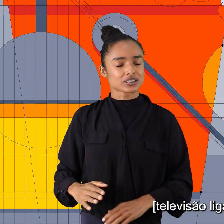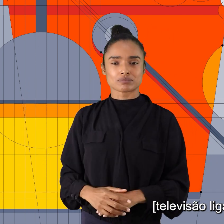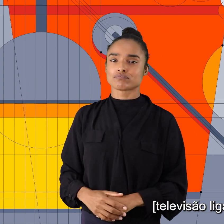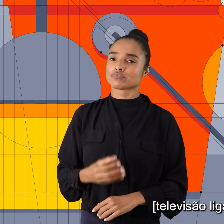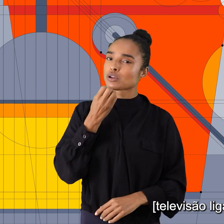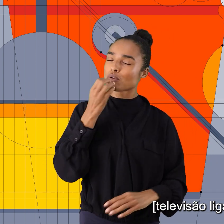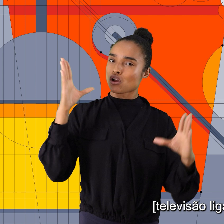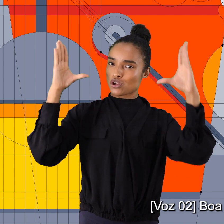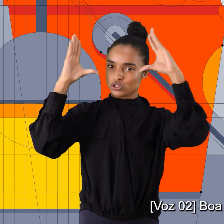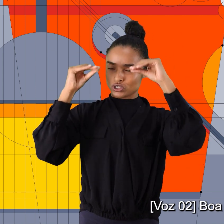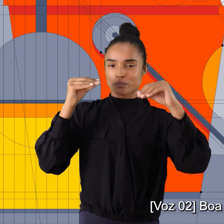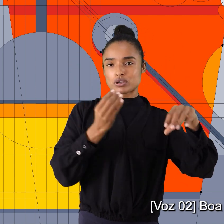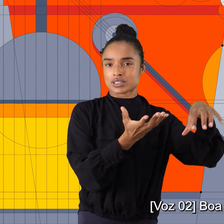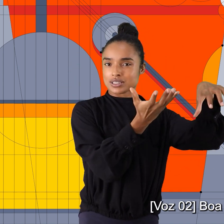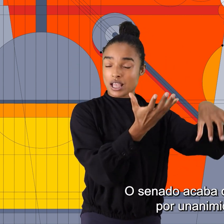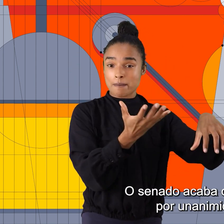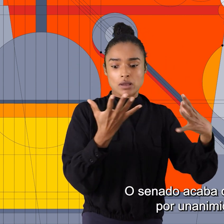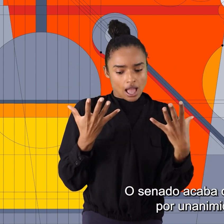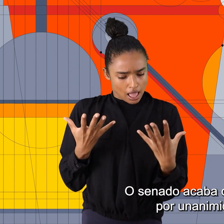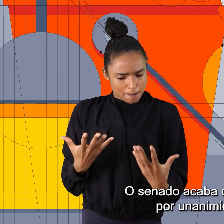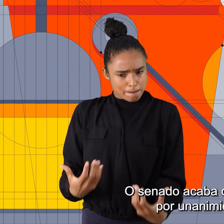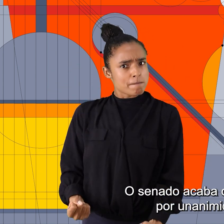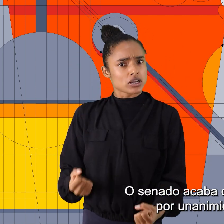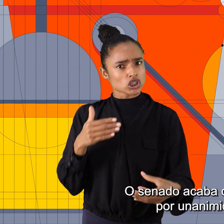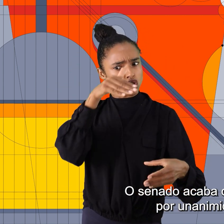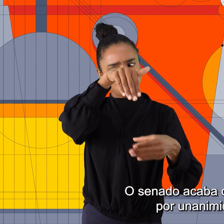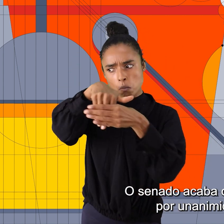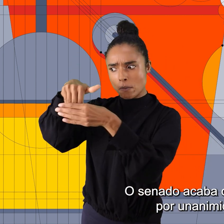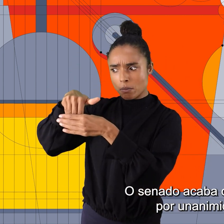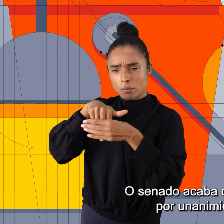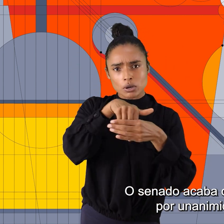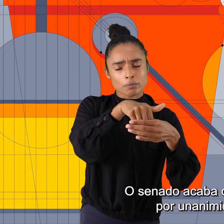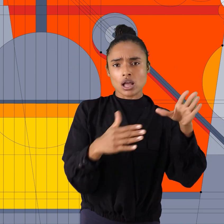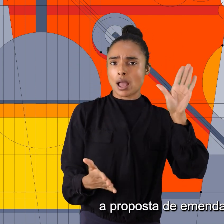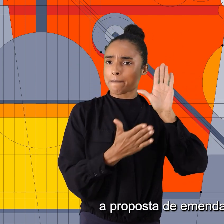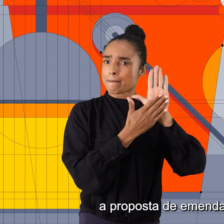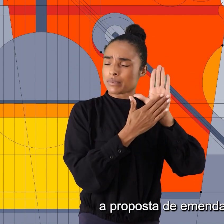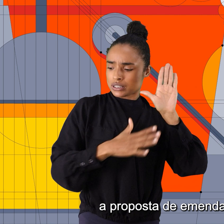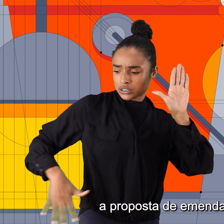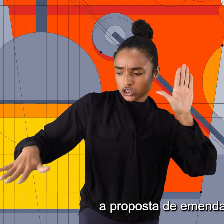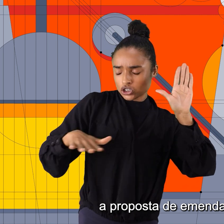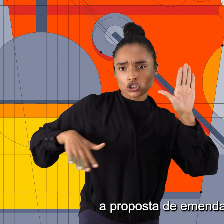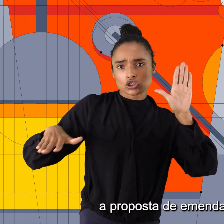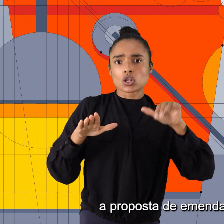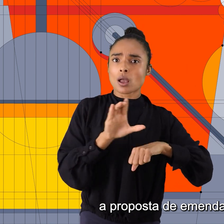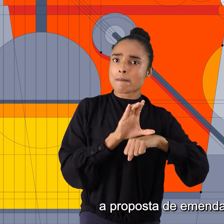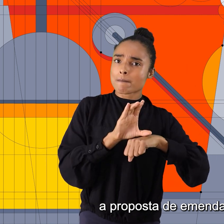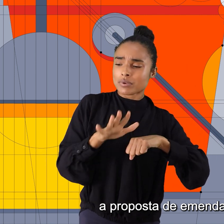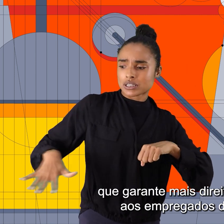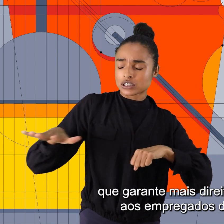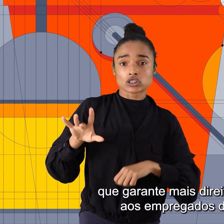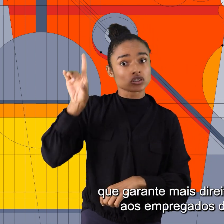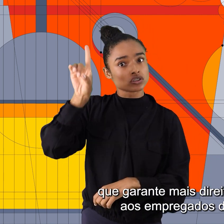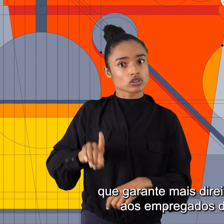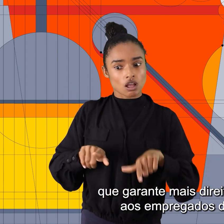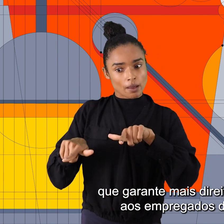Brasil. Boa noite. O Senado acaba de aprovar por unanimidade a proposta de emenda à Constituição